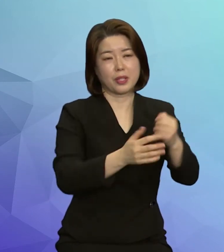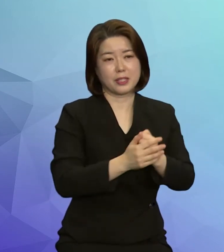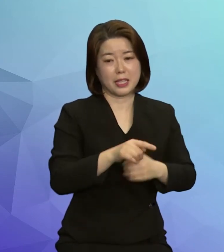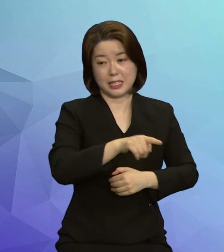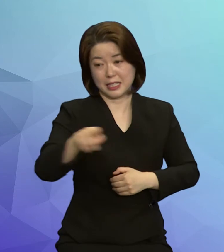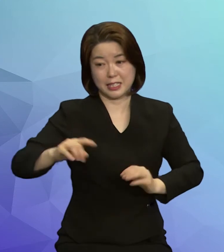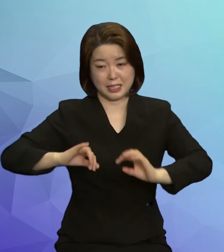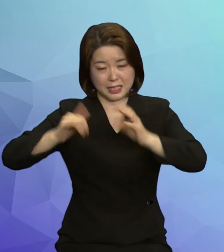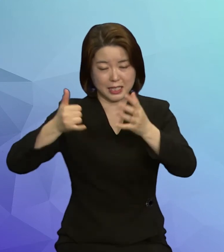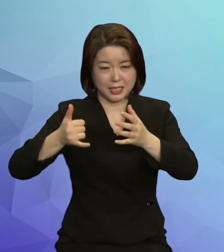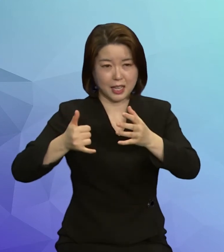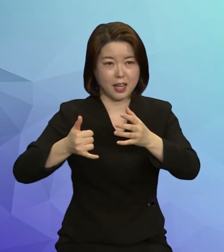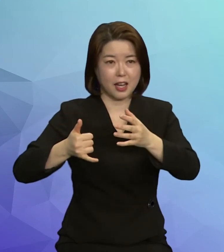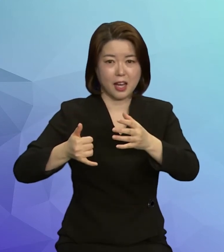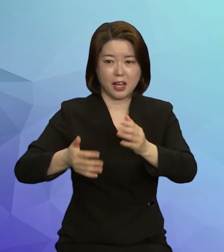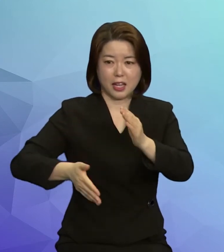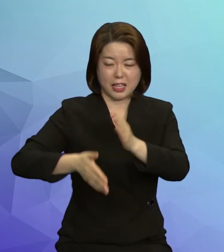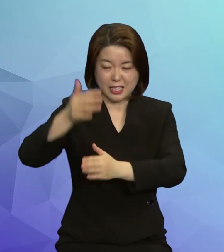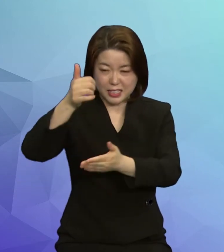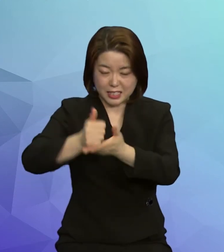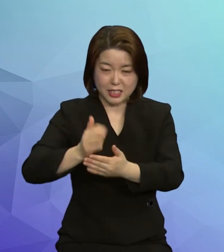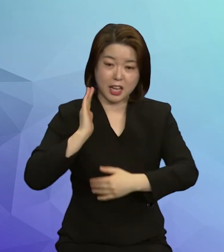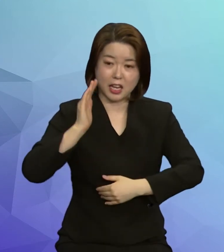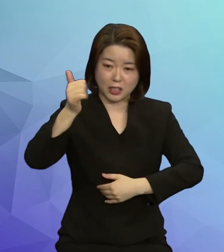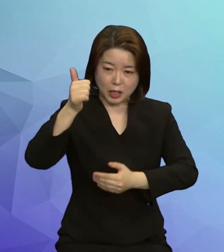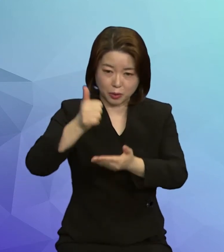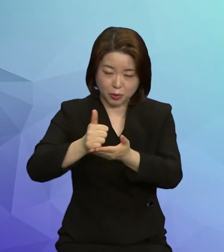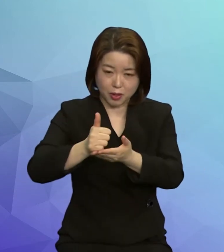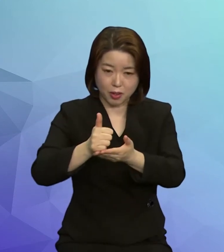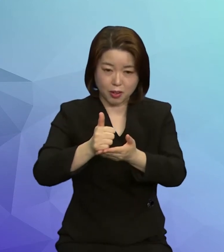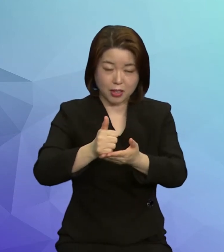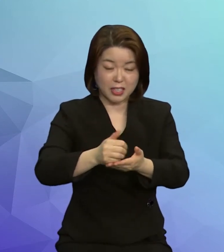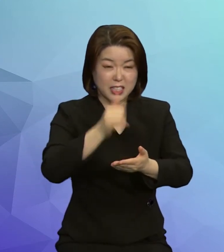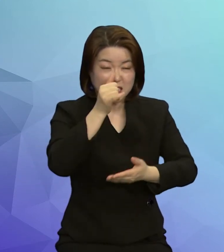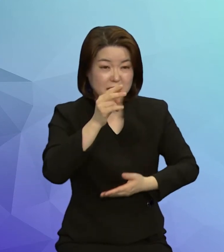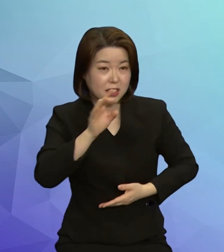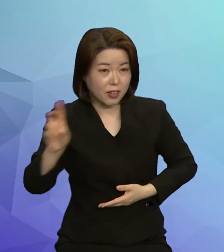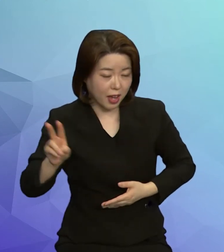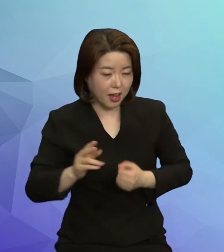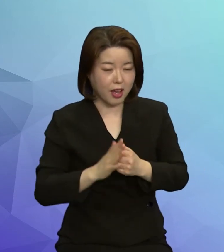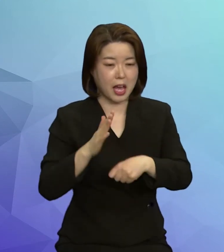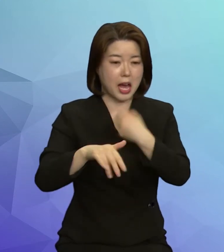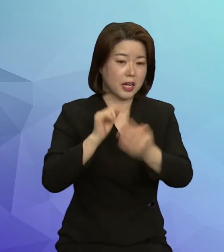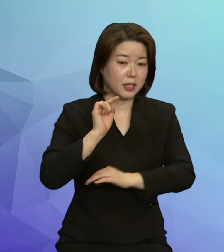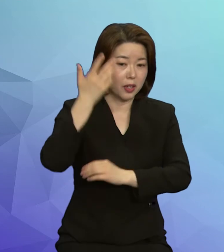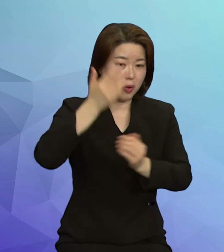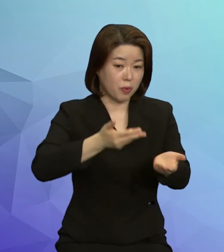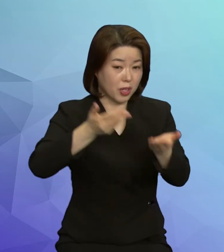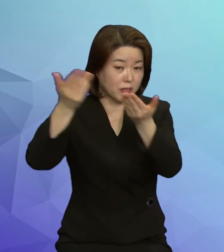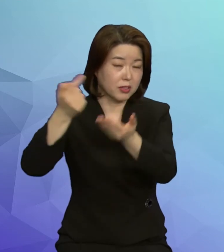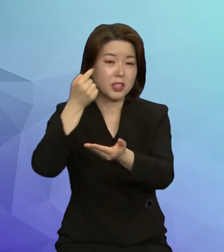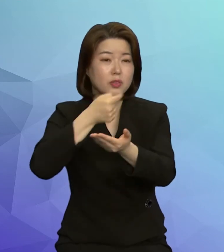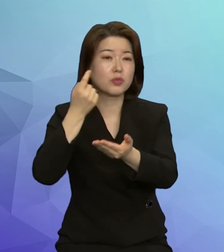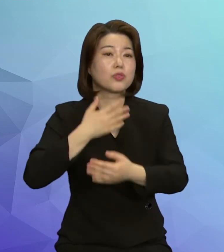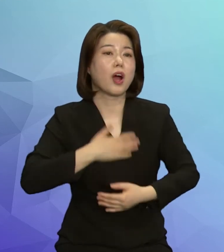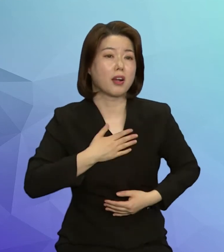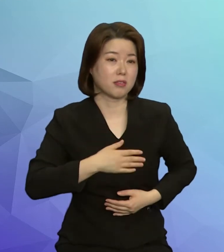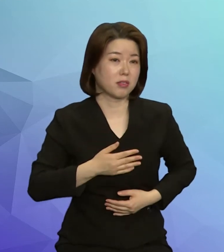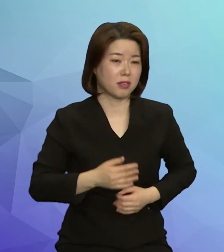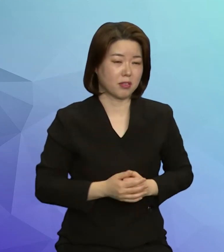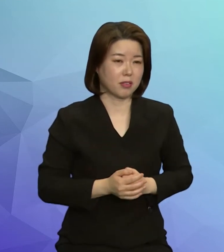교회에서 아주 이 세상에 시장이나 대통령 같은 사람이 나와야 하나님께 영광 돌리는 줄 알았다니까요.